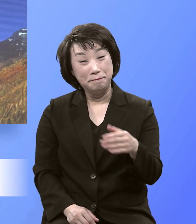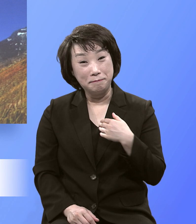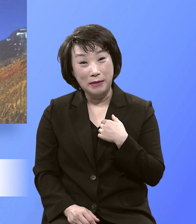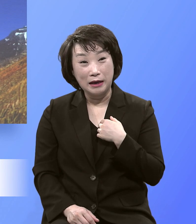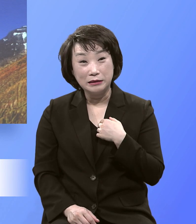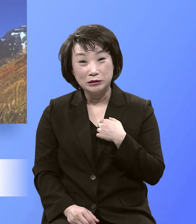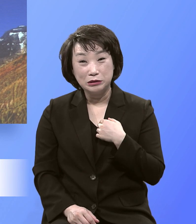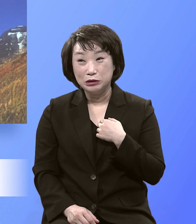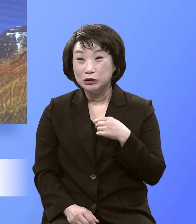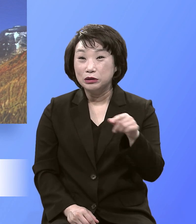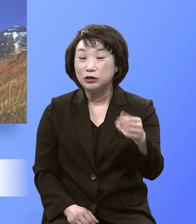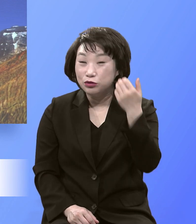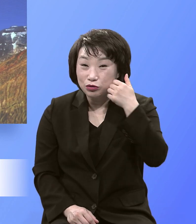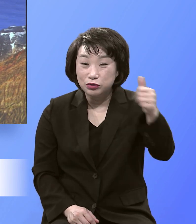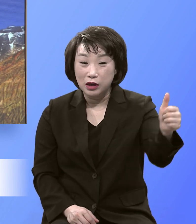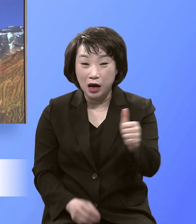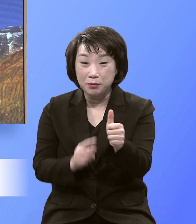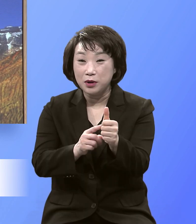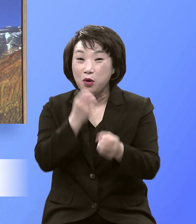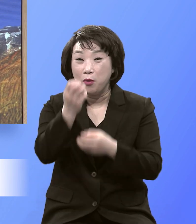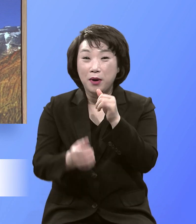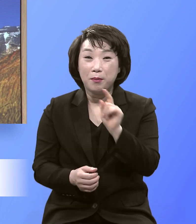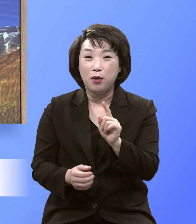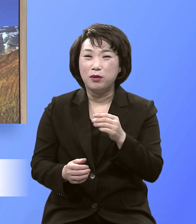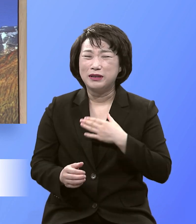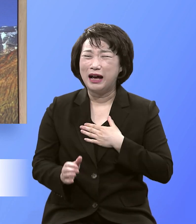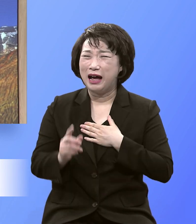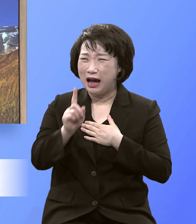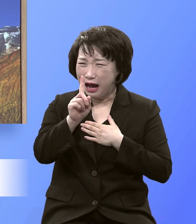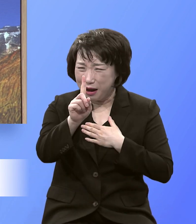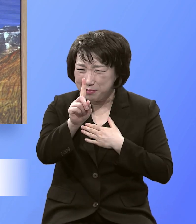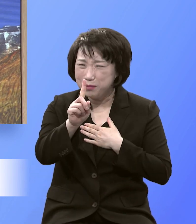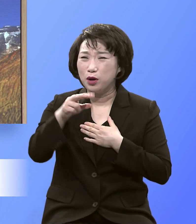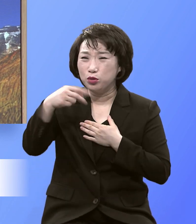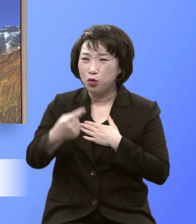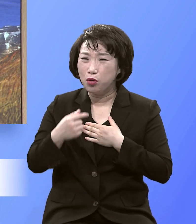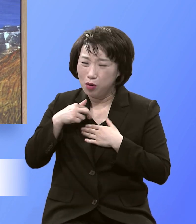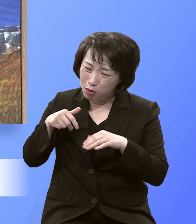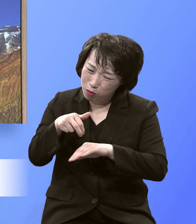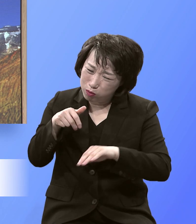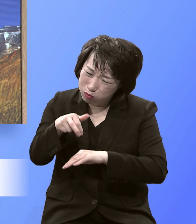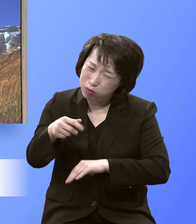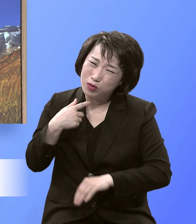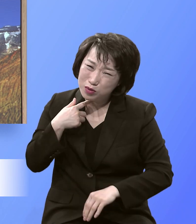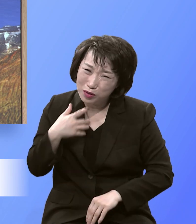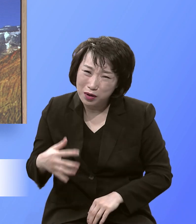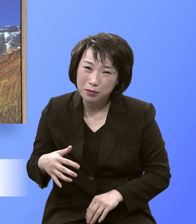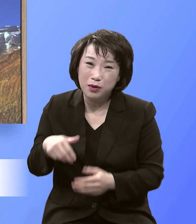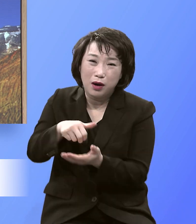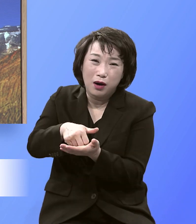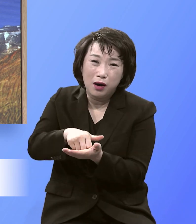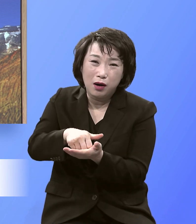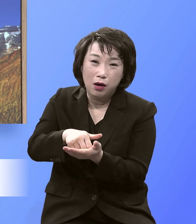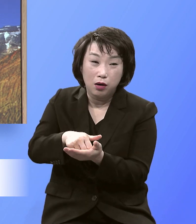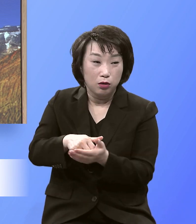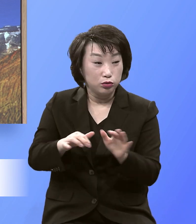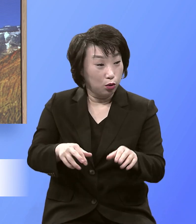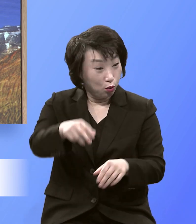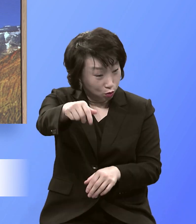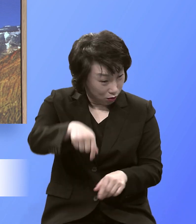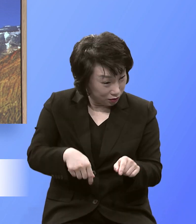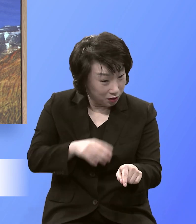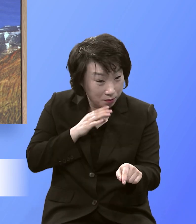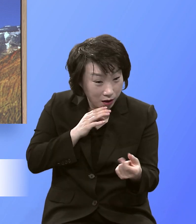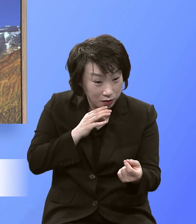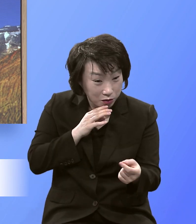번도 걸어본 사실이 없어요. 그래서 어떻게 걸어나가냐고 물었더니, 오늘